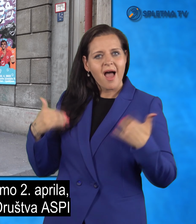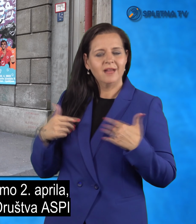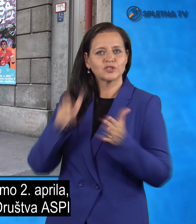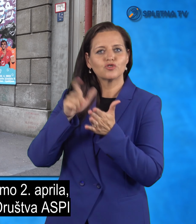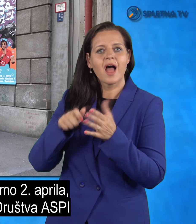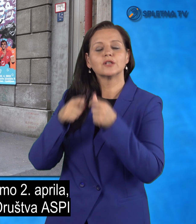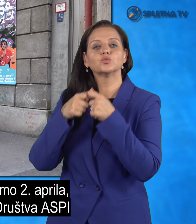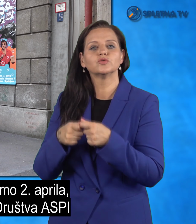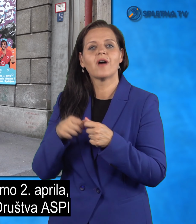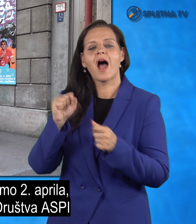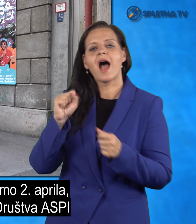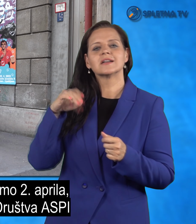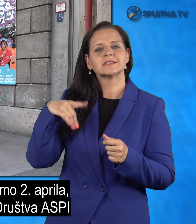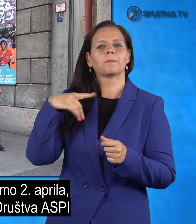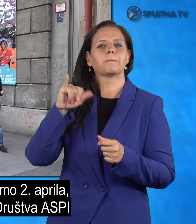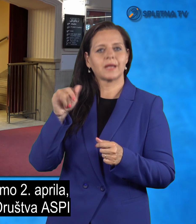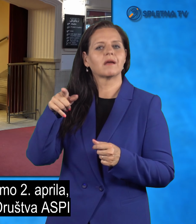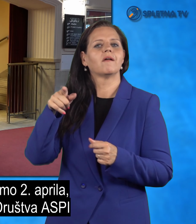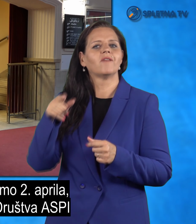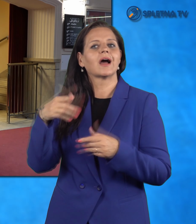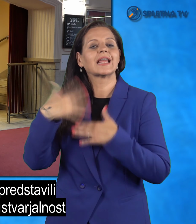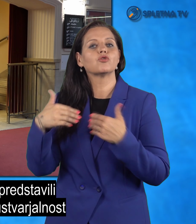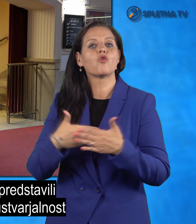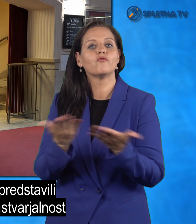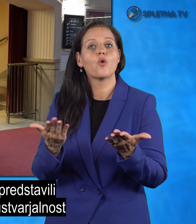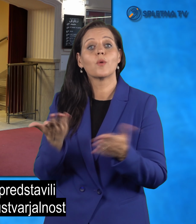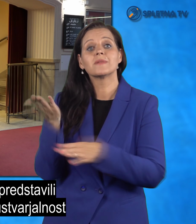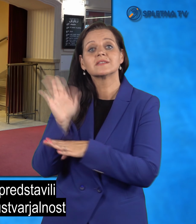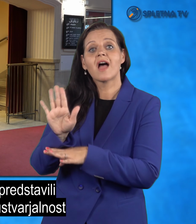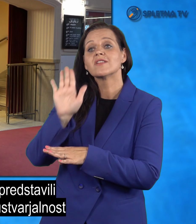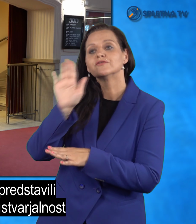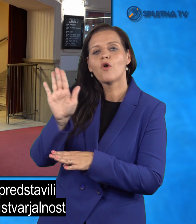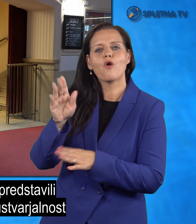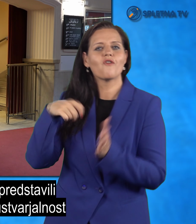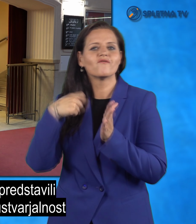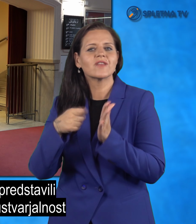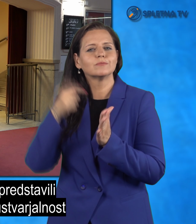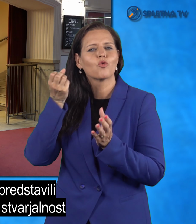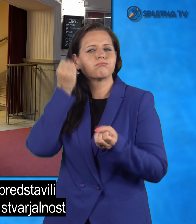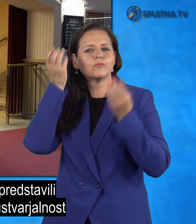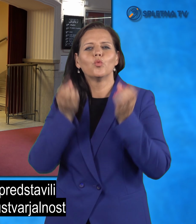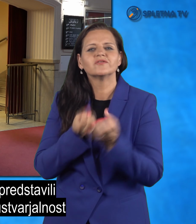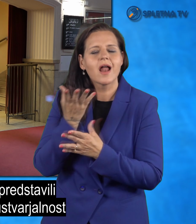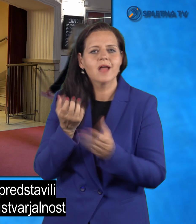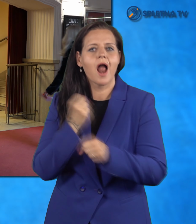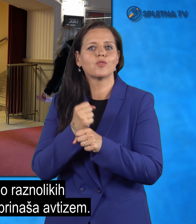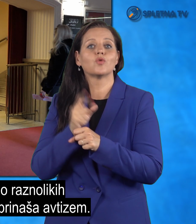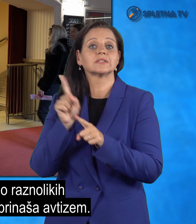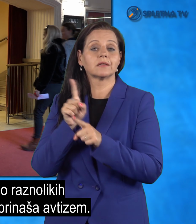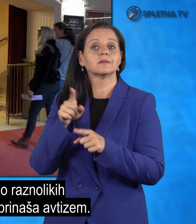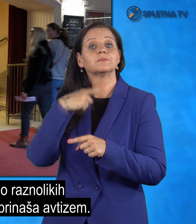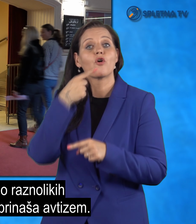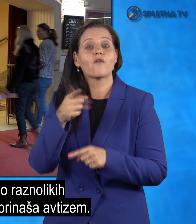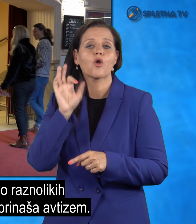mladi člani društva ASPI v kinodvoru predstavili svojo filmsko ustvarjalnost